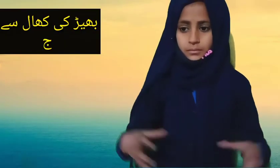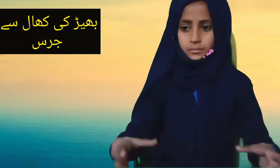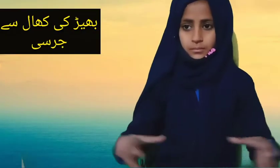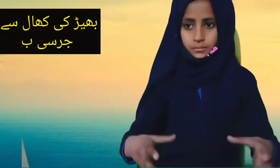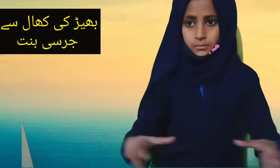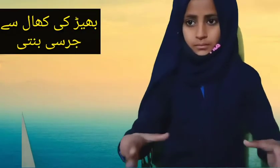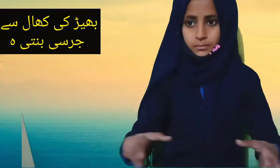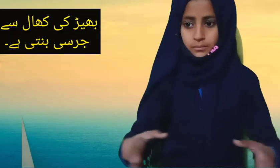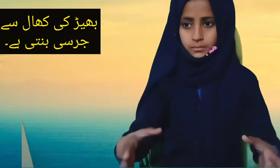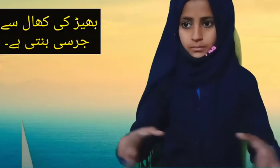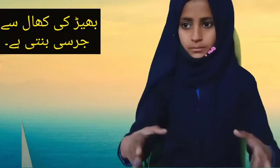भेड़